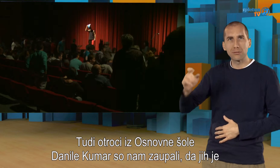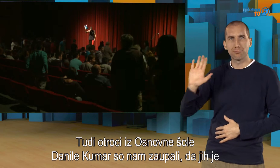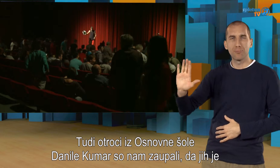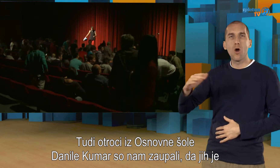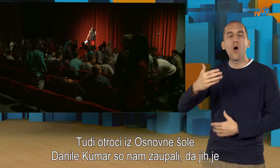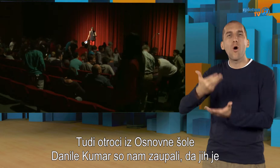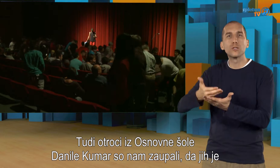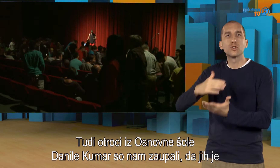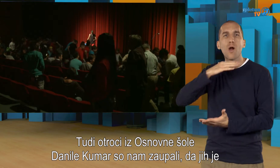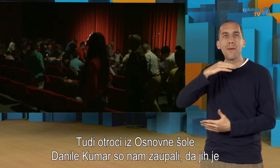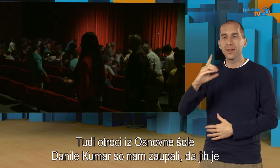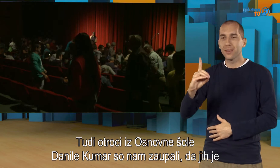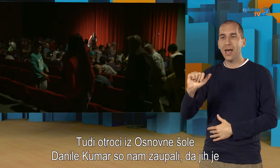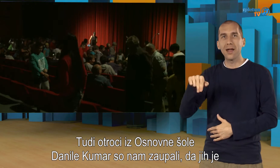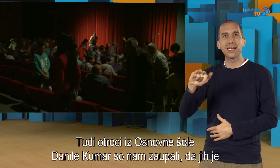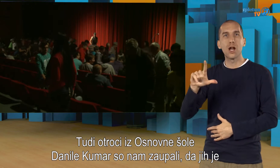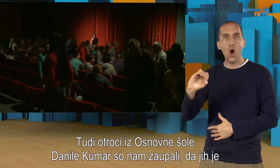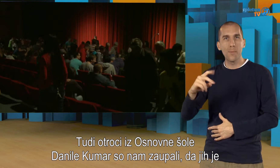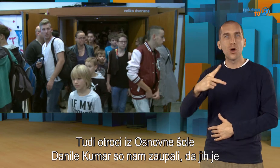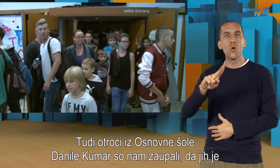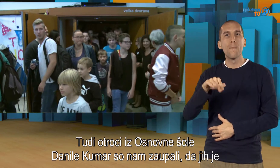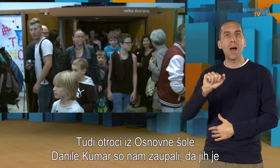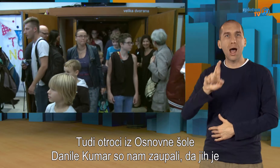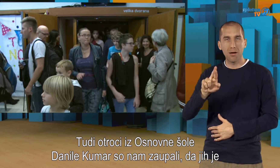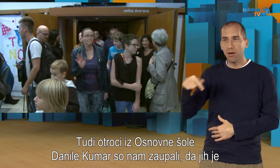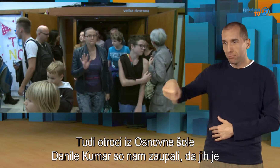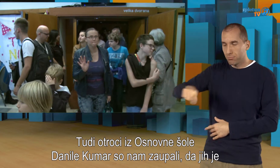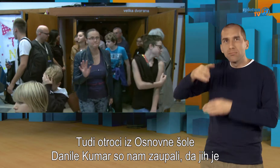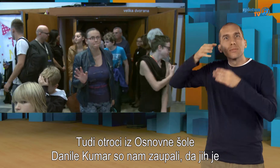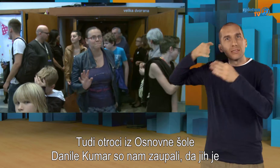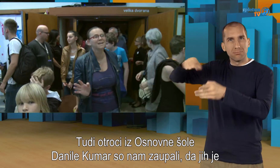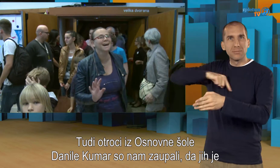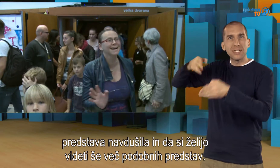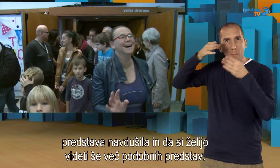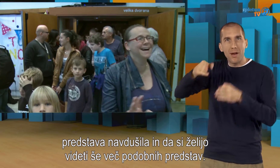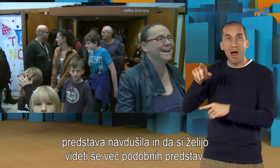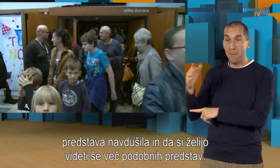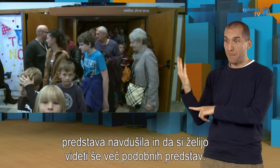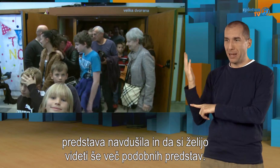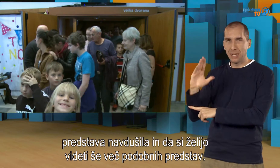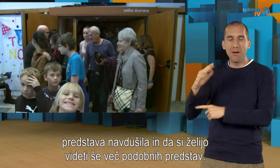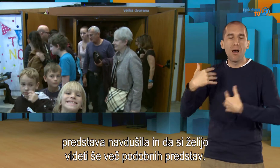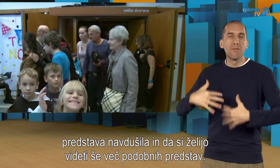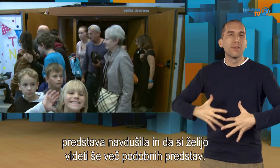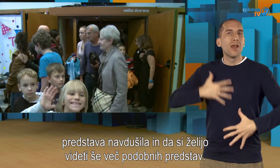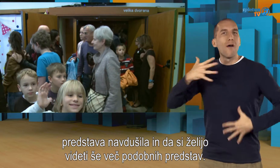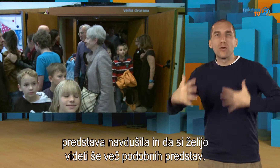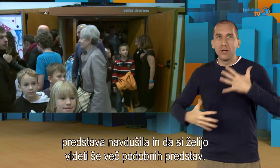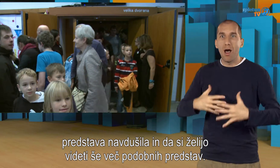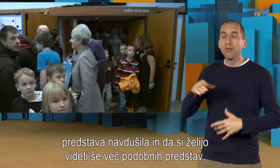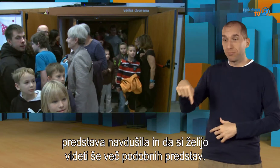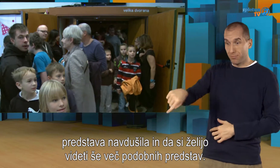Tudi otroci iz osnovne šole Danile Kumar so nam zaupali, da jih je predstava navdušila in da si želijo videti še